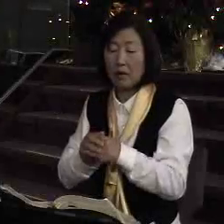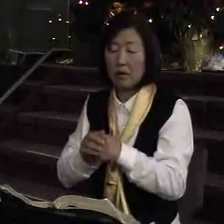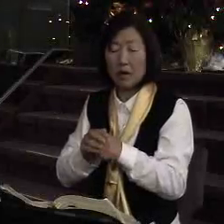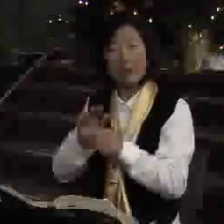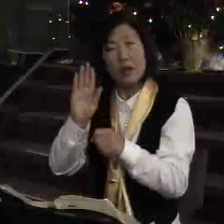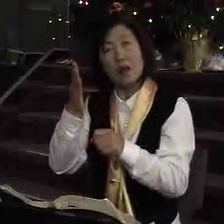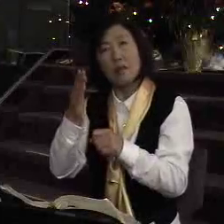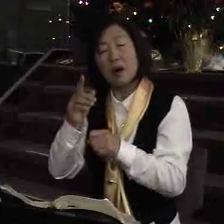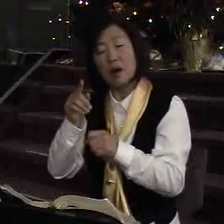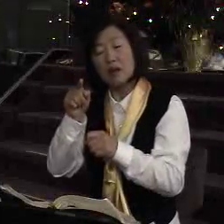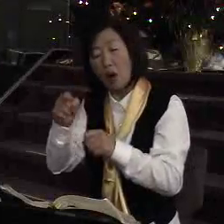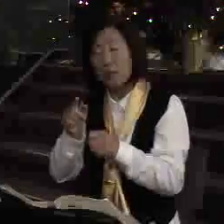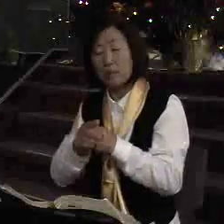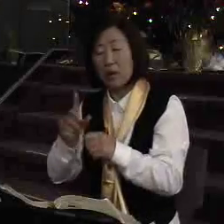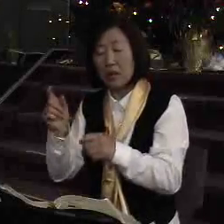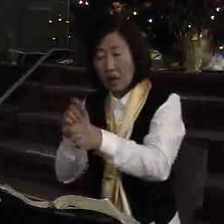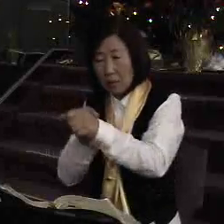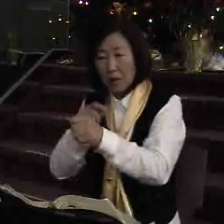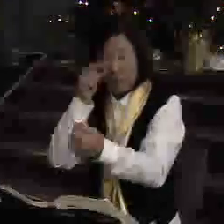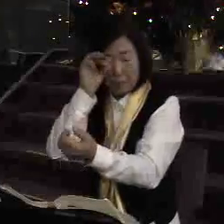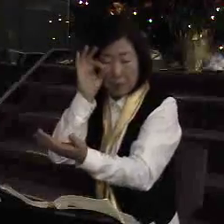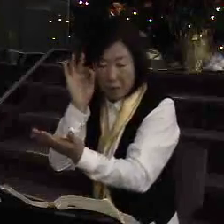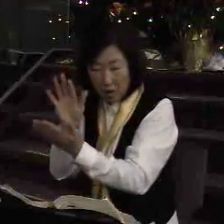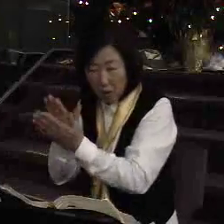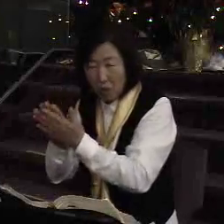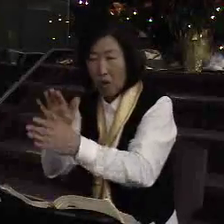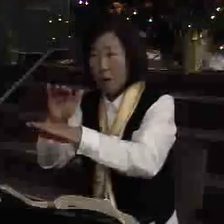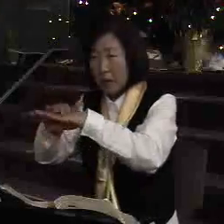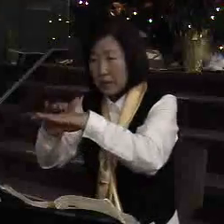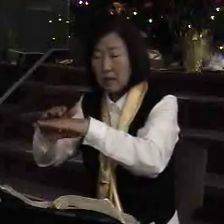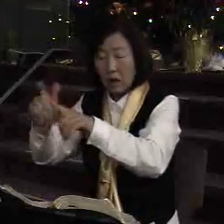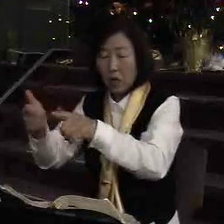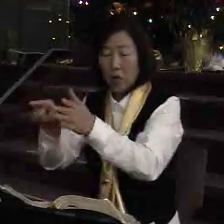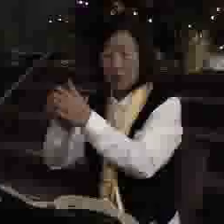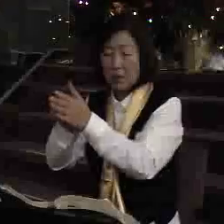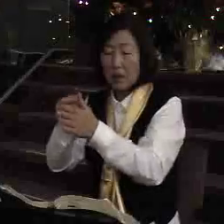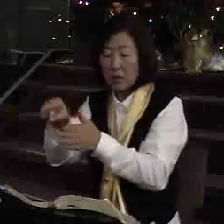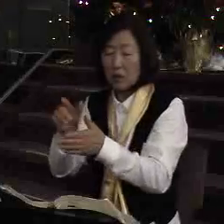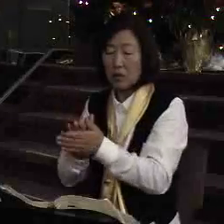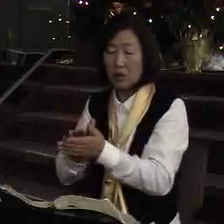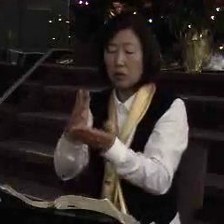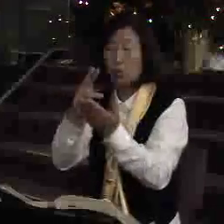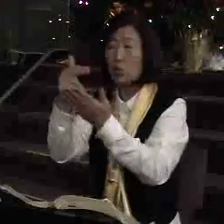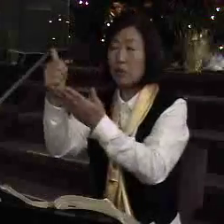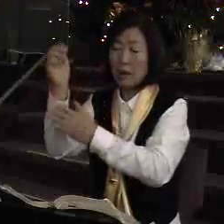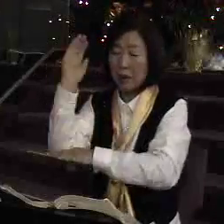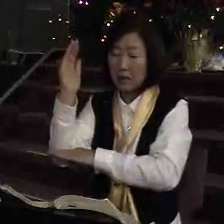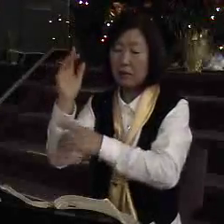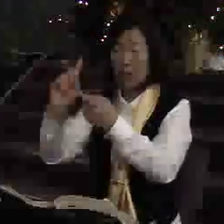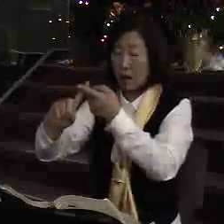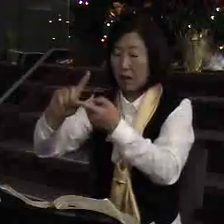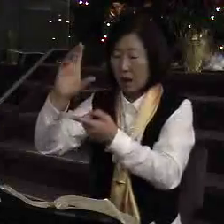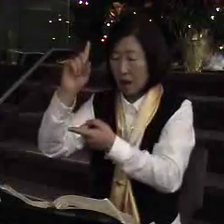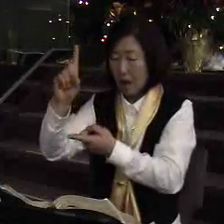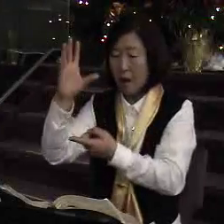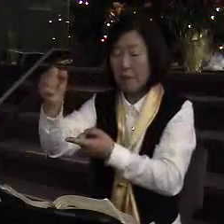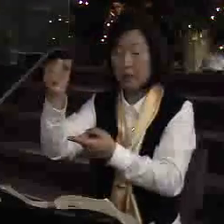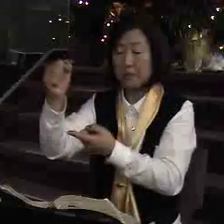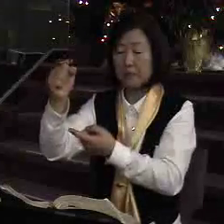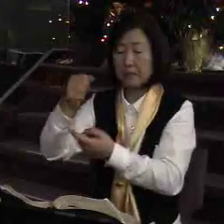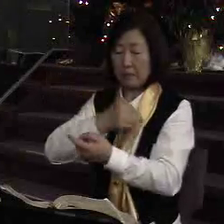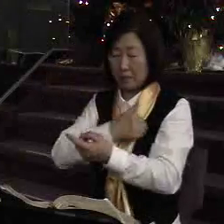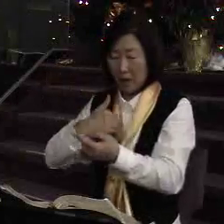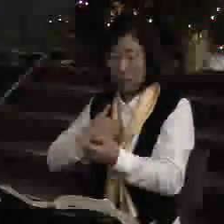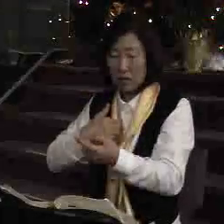될 만한 것을 특별히 내가 목격하고 만지지 않고도 믿는다는 것은 주님의 말씀 하나로 내가 만족하고